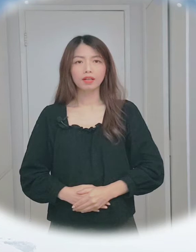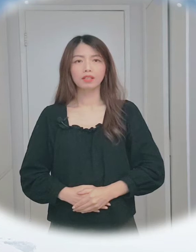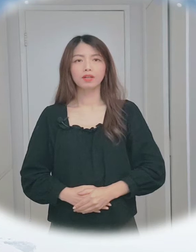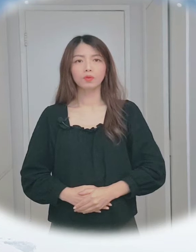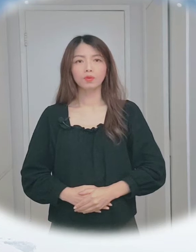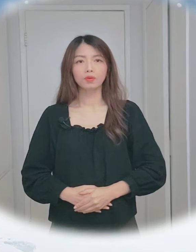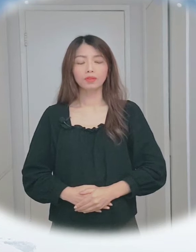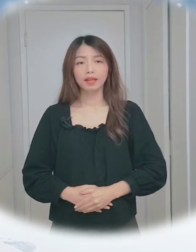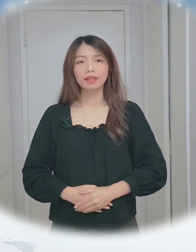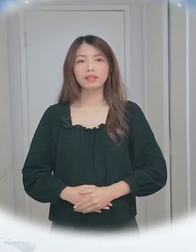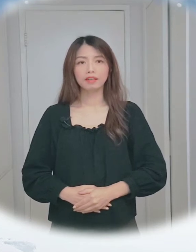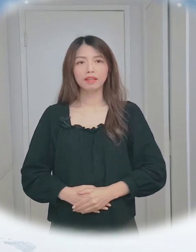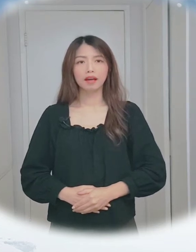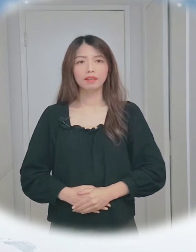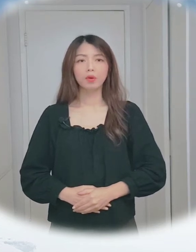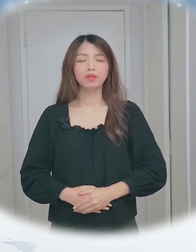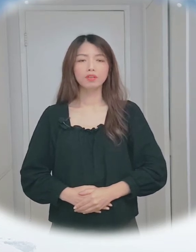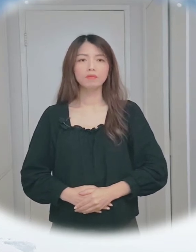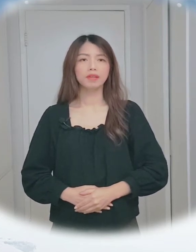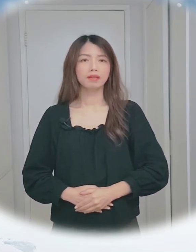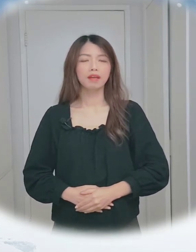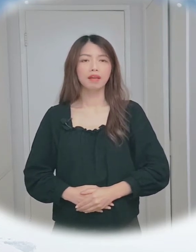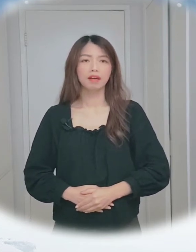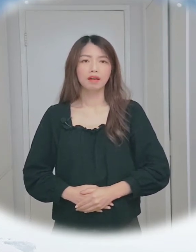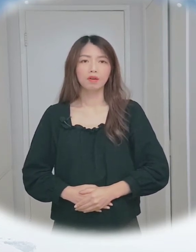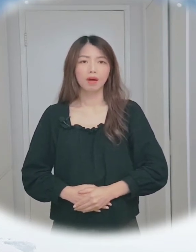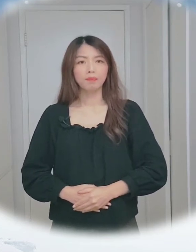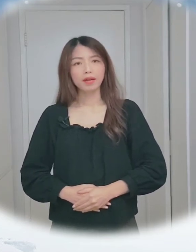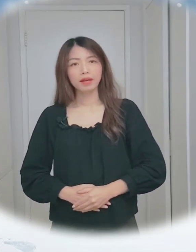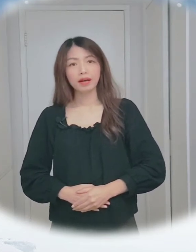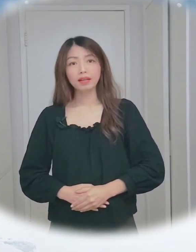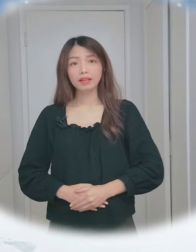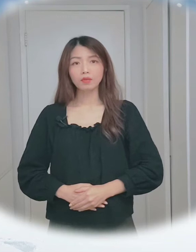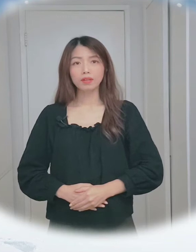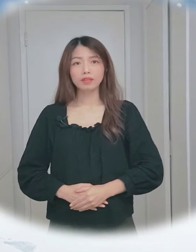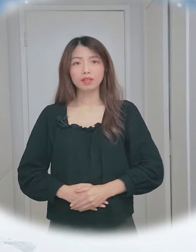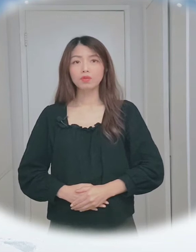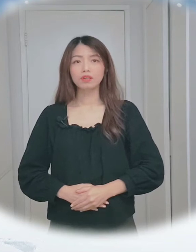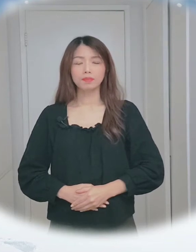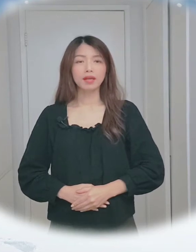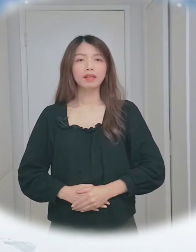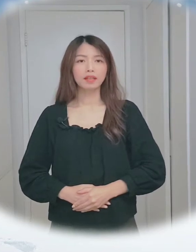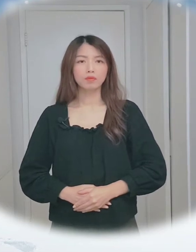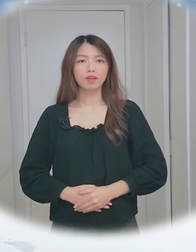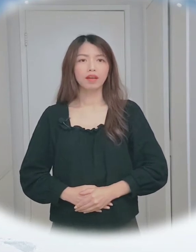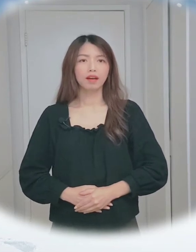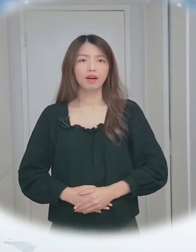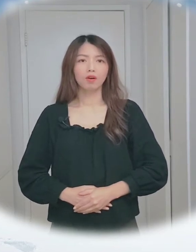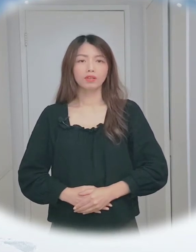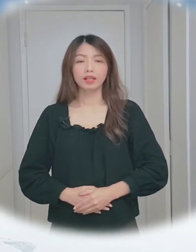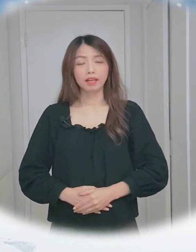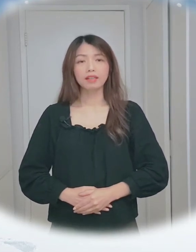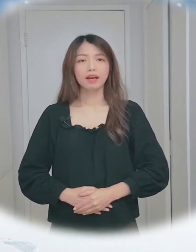수어와 그리고 내리는 듯한 표현을 해주시면 되는데 앞에 하얗다라고 하는 뜻의 수어를 이미 했기 때문에